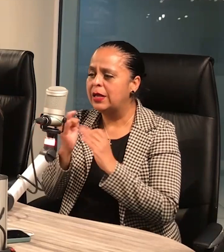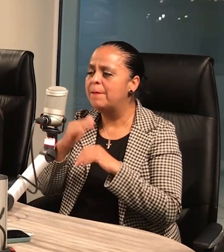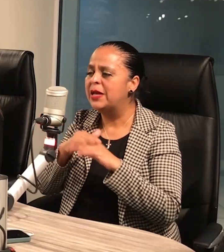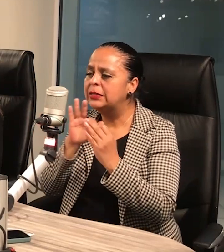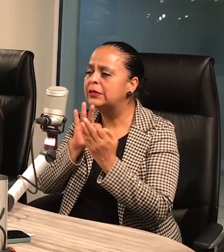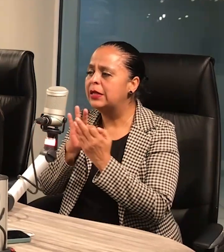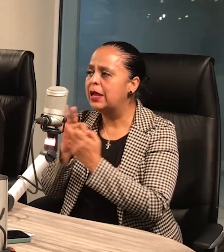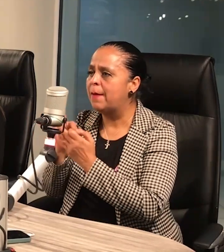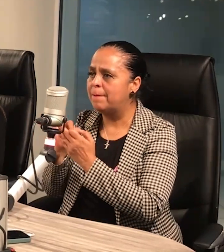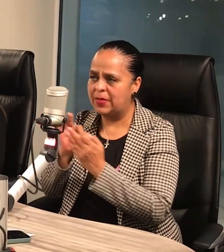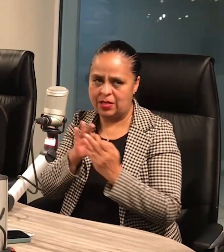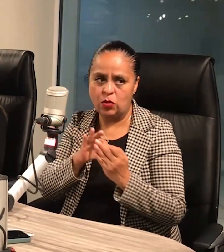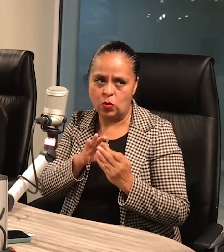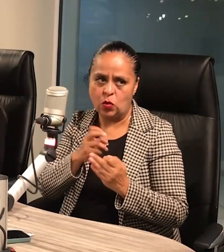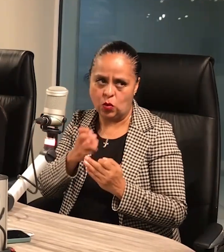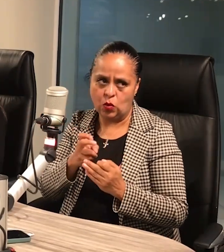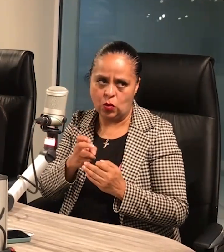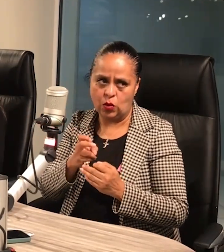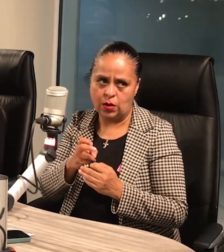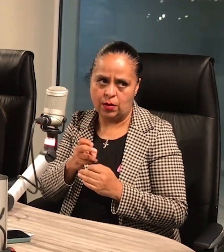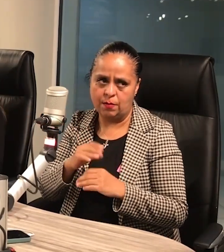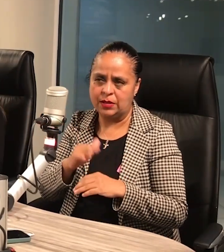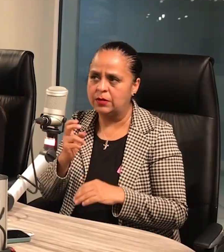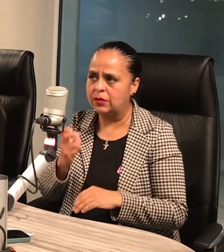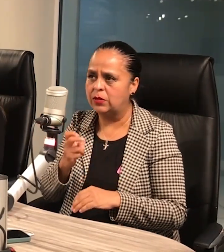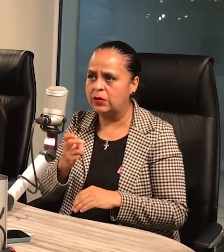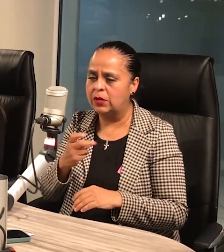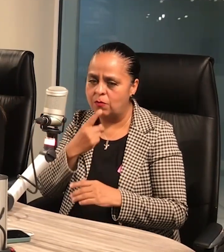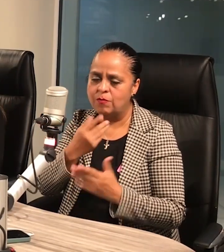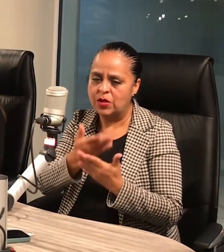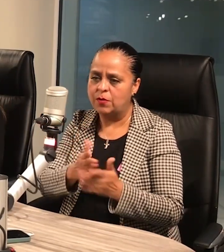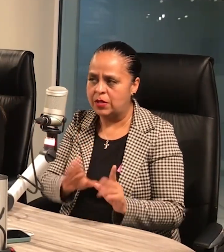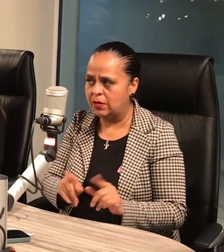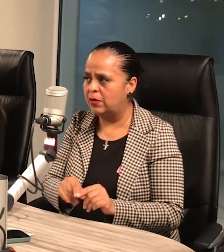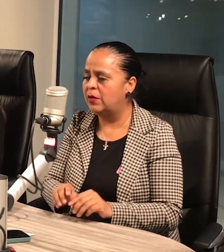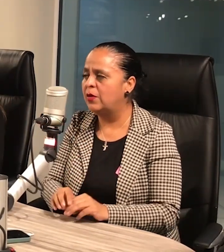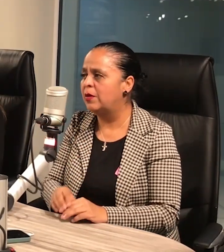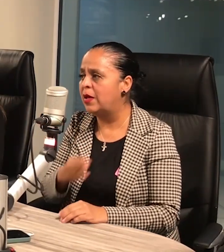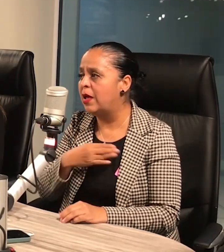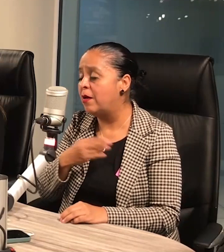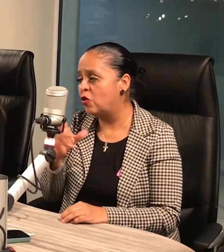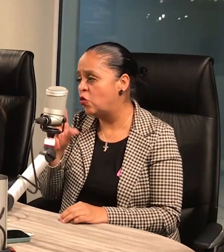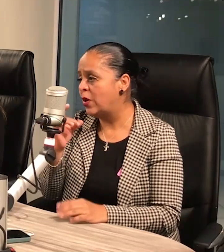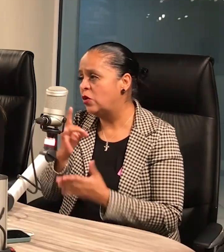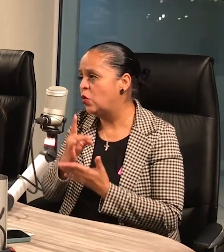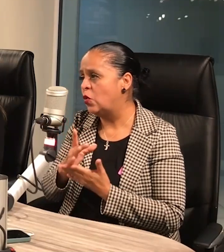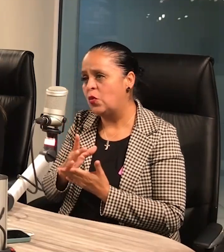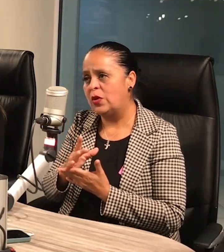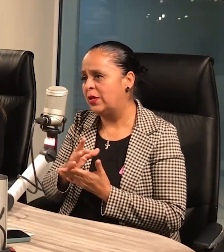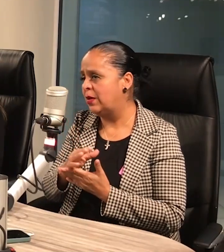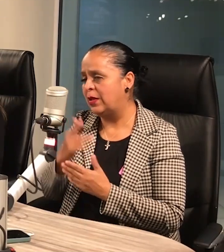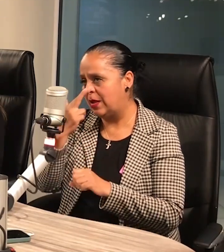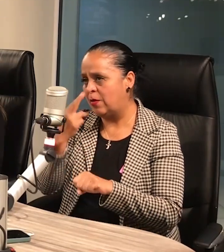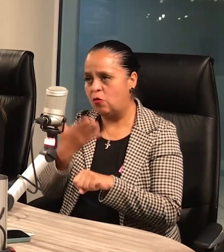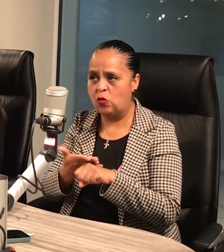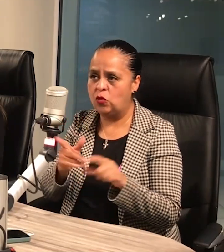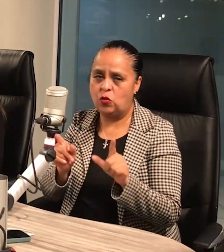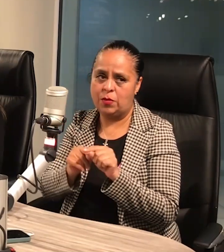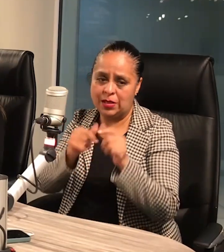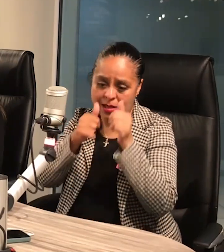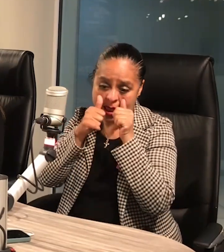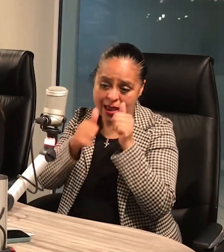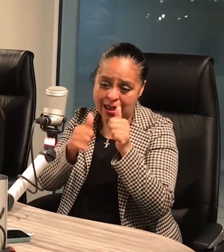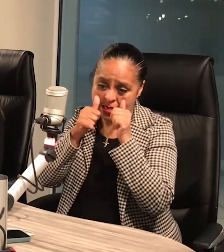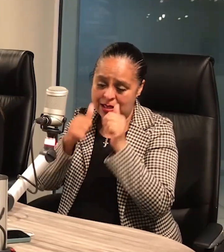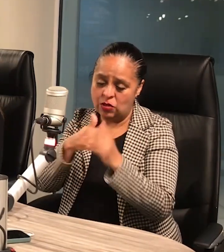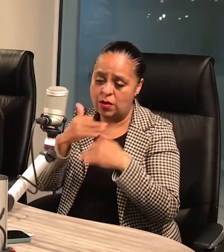Esa sería mi única recomendación. Claro, no solamente los que tienen la responsabilidad de atender